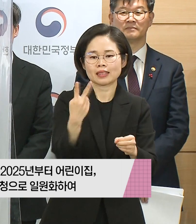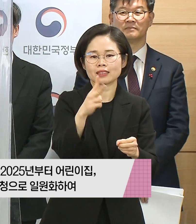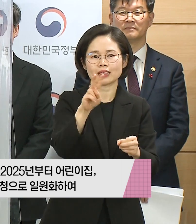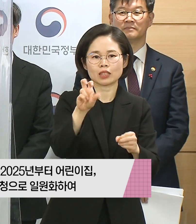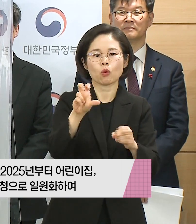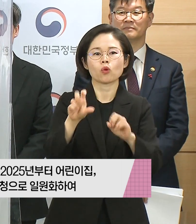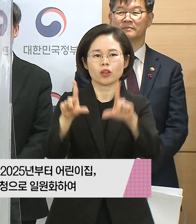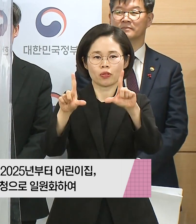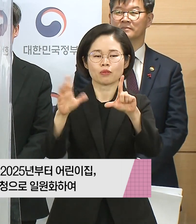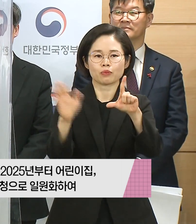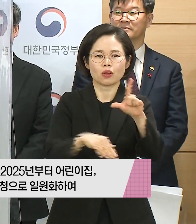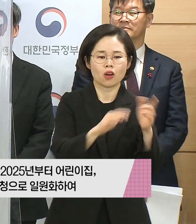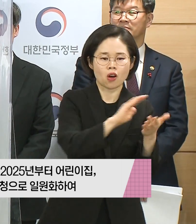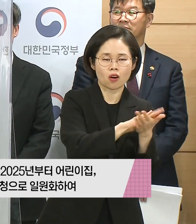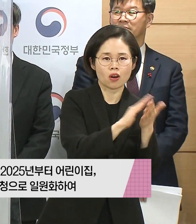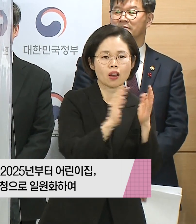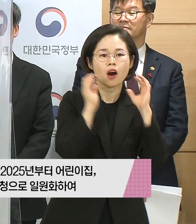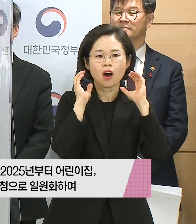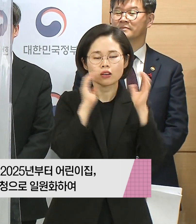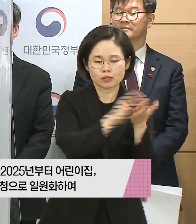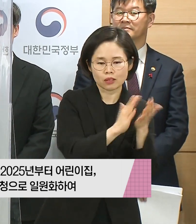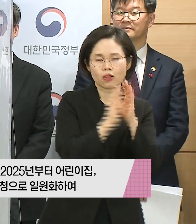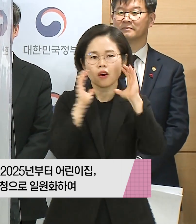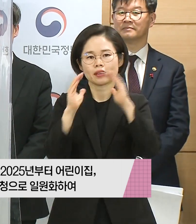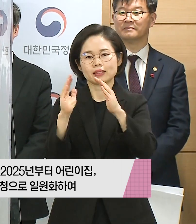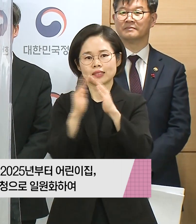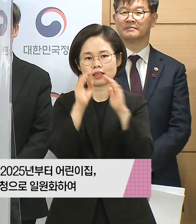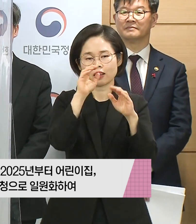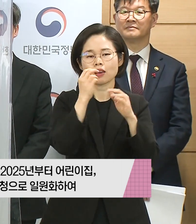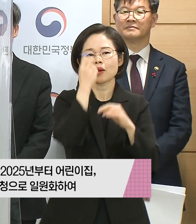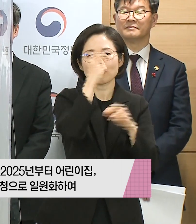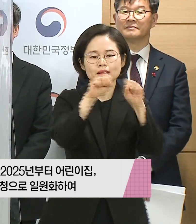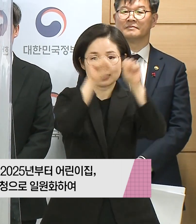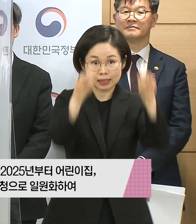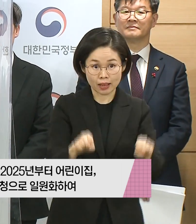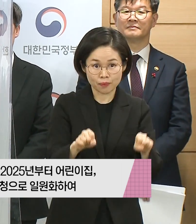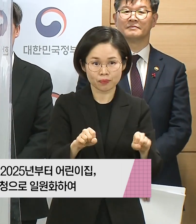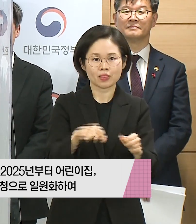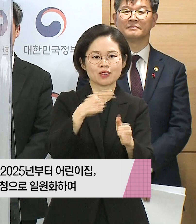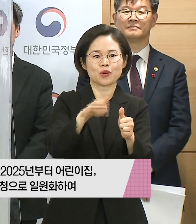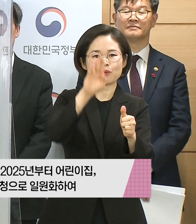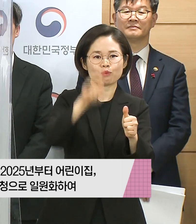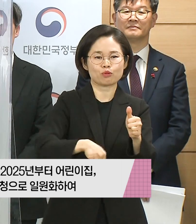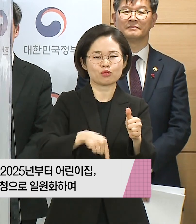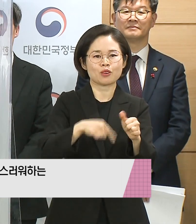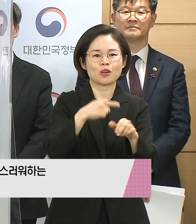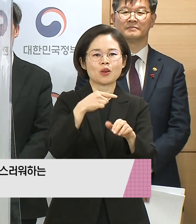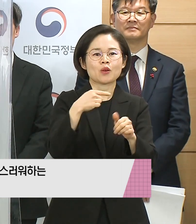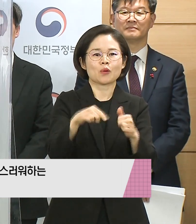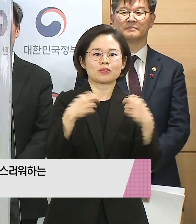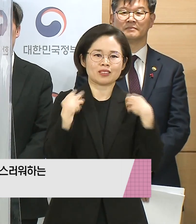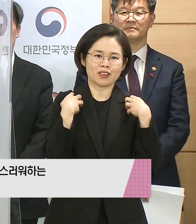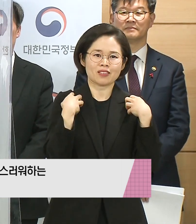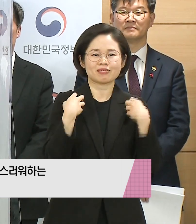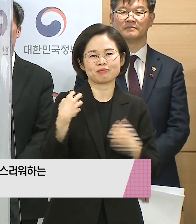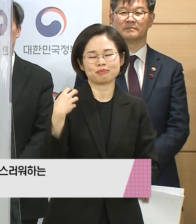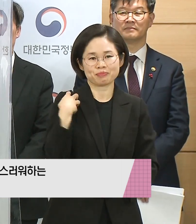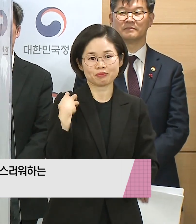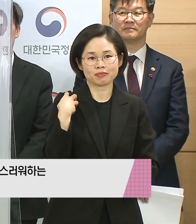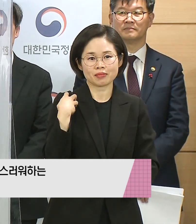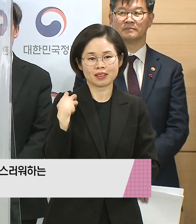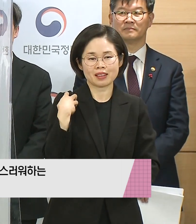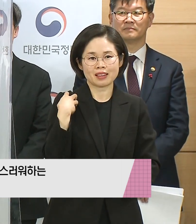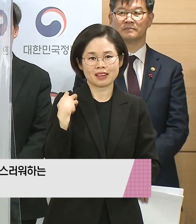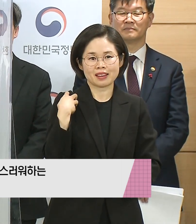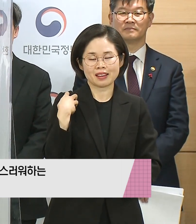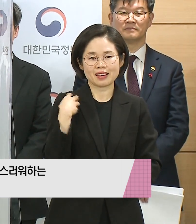2025년부터 어린이집, 유치원에 대한 관리 체계를 교육부와 교육청으로 일원화하여 통합된 체계